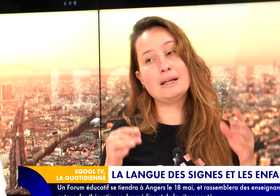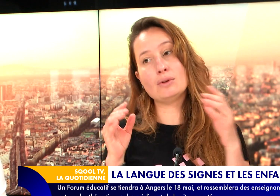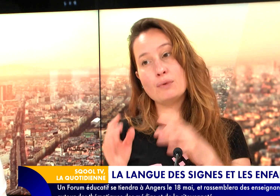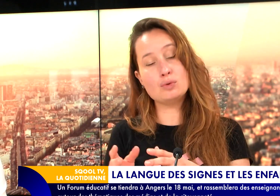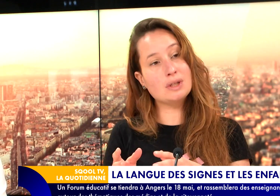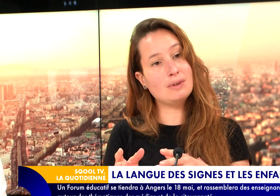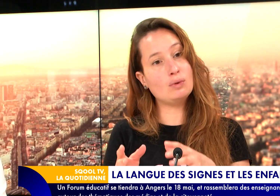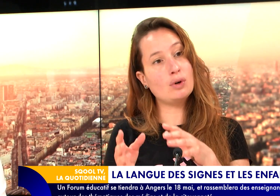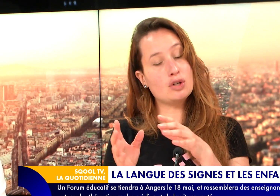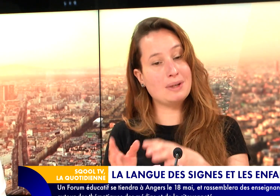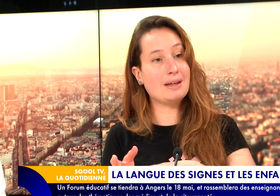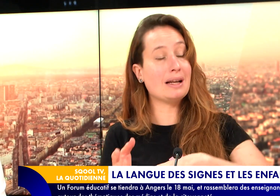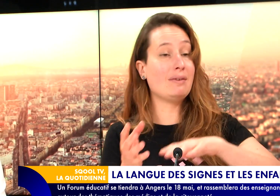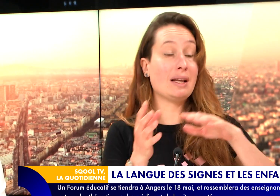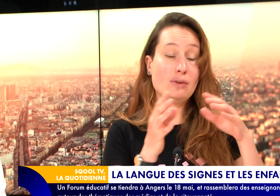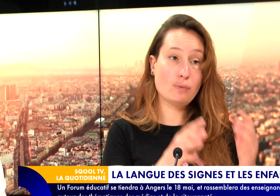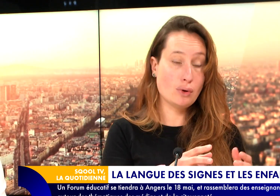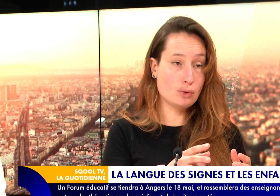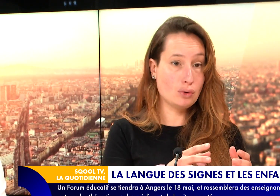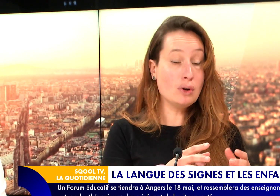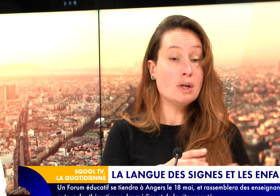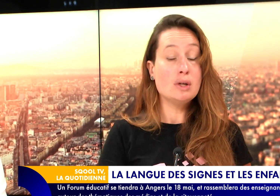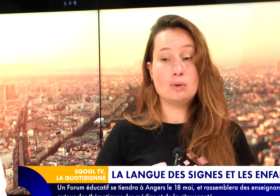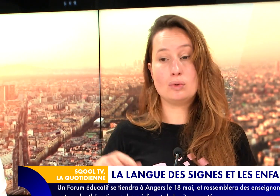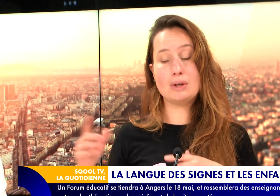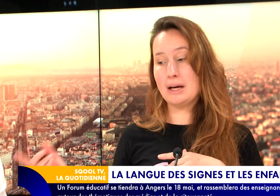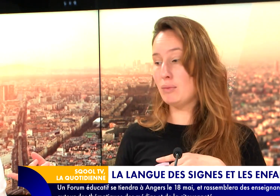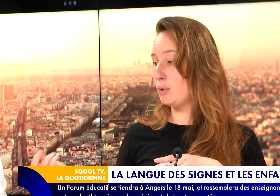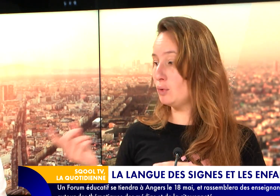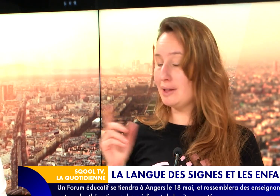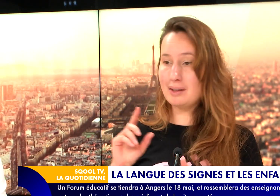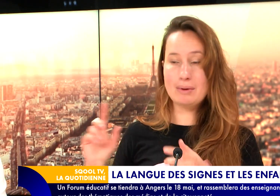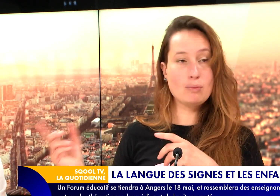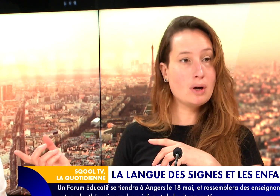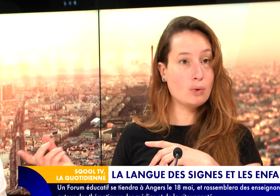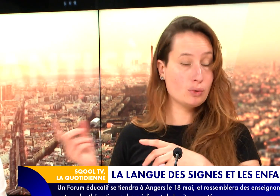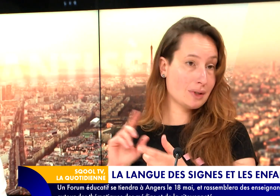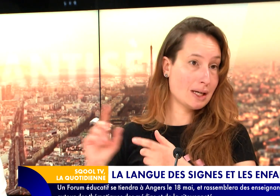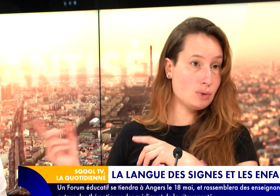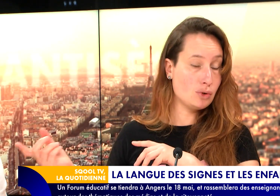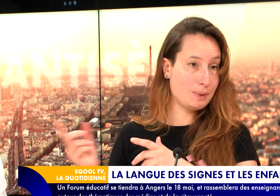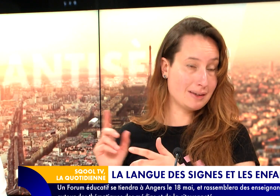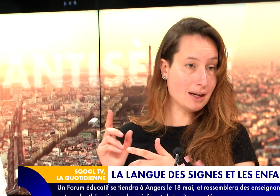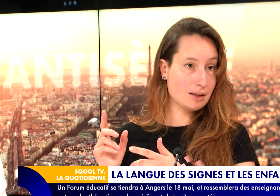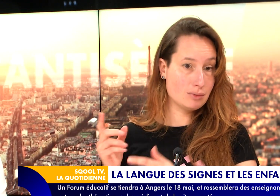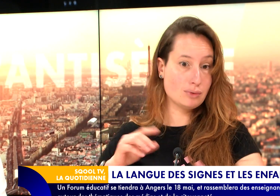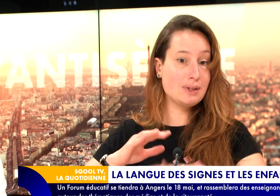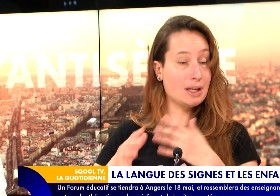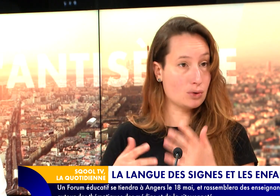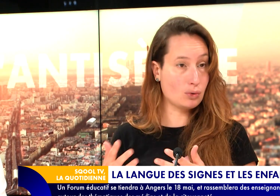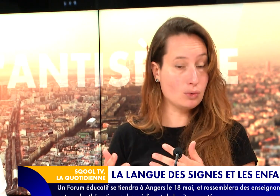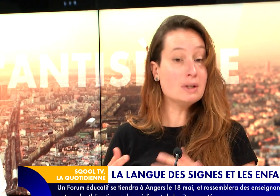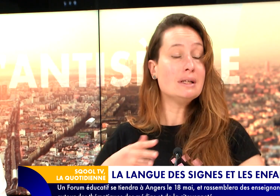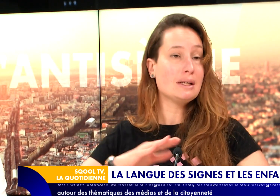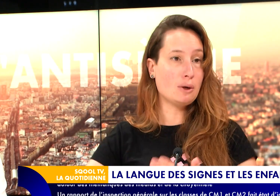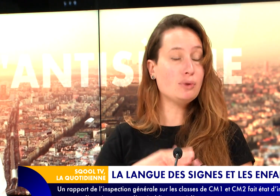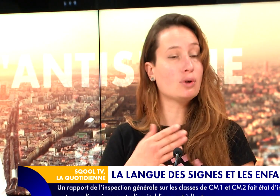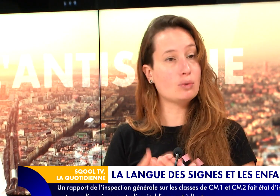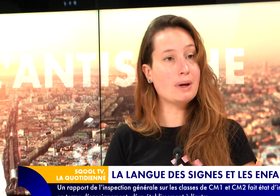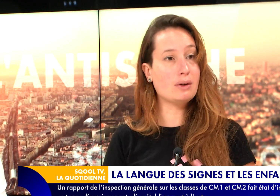les enfants sourds qui viennent nous voir en spectacle avec les enfants entendants. Donc, à un moment donné, Seb et moi, on traduit le spectacle, on signe les chansons. Et en plus, quand on parle,